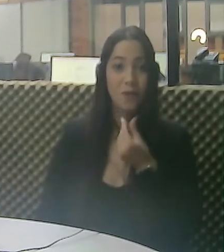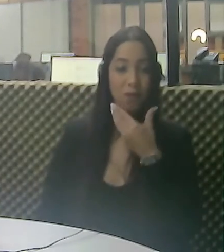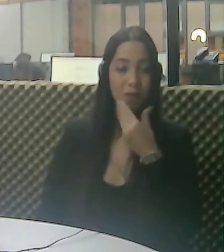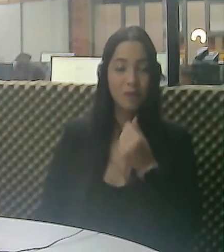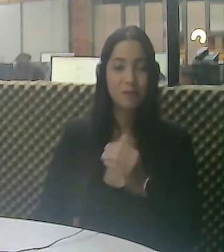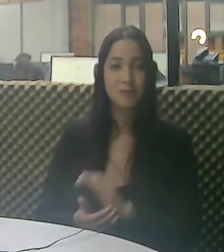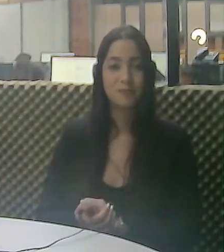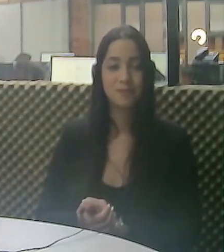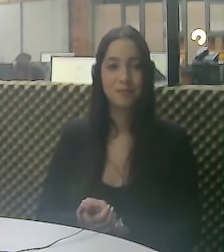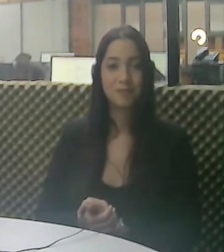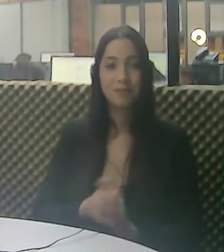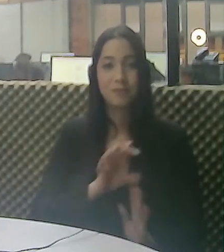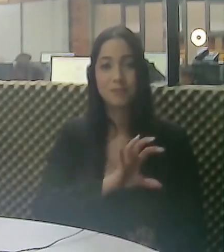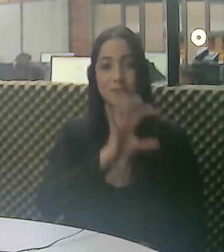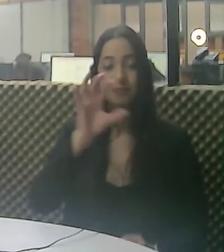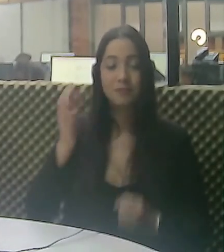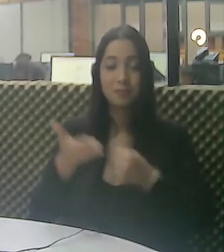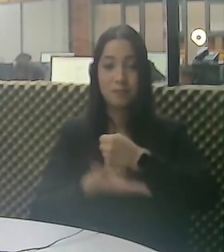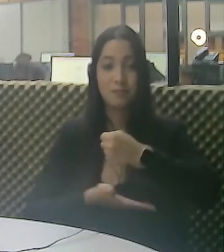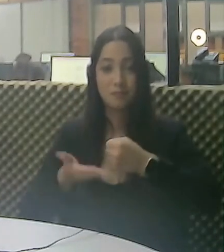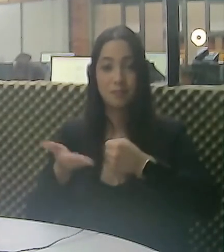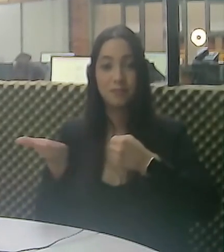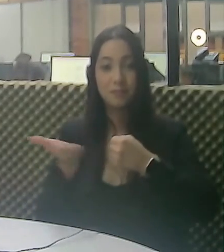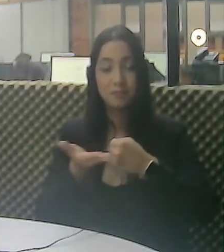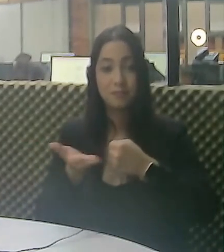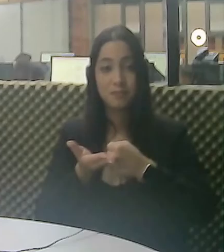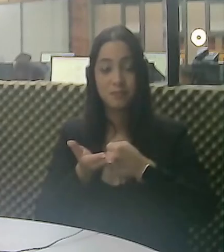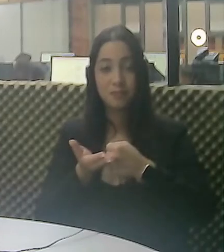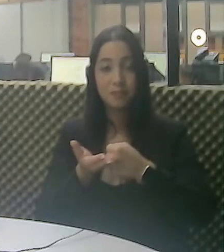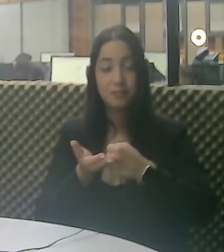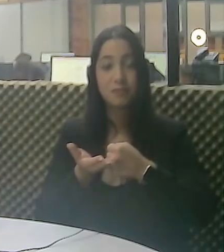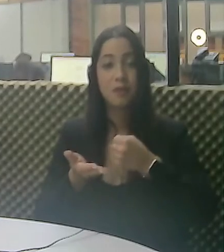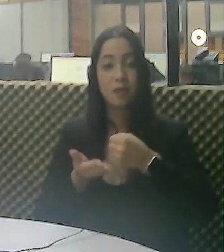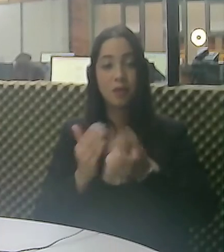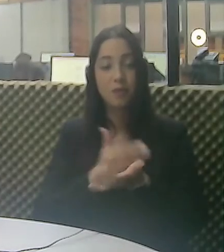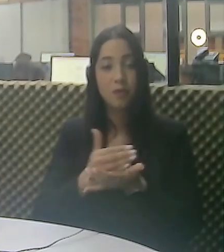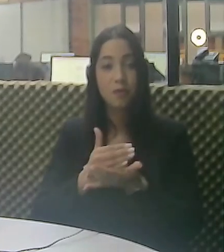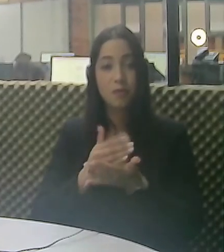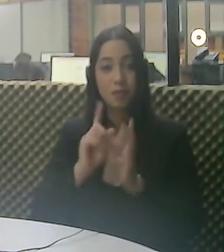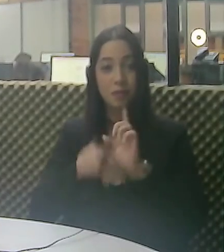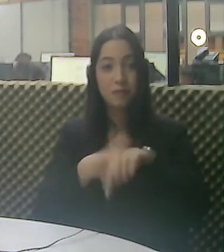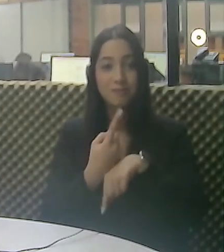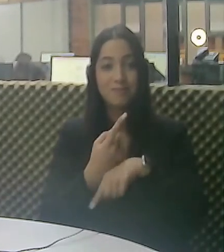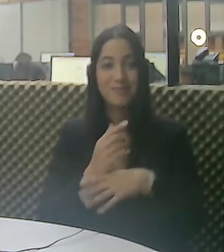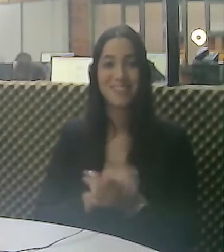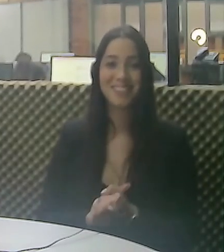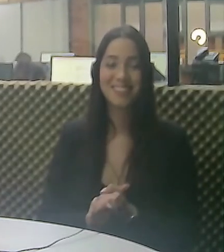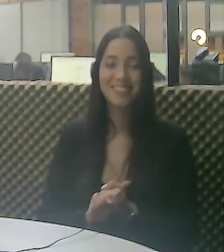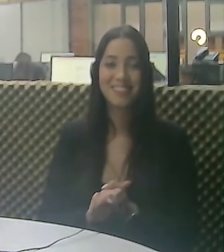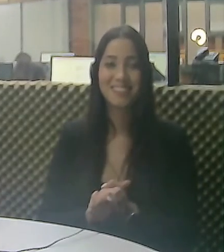nas categorias base iniciante intermediário e avançado